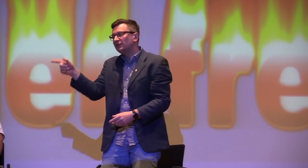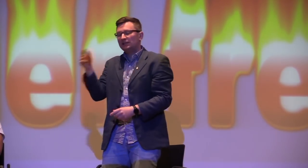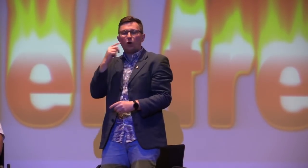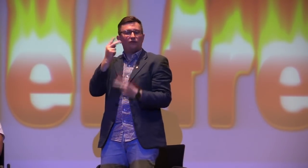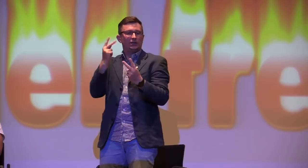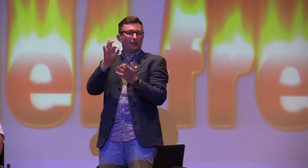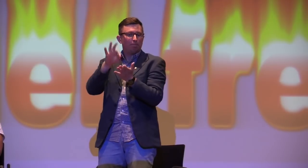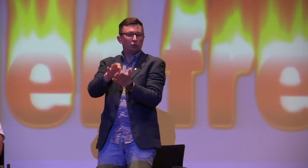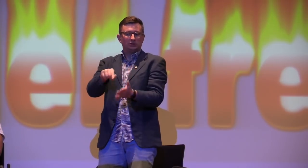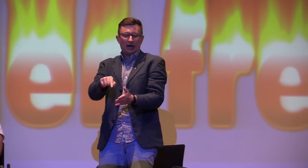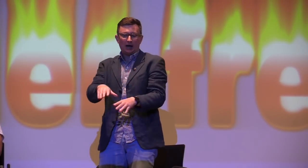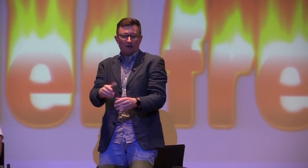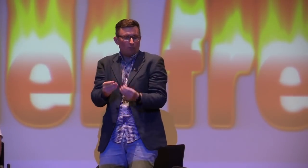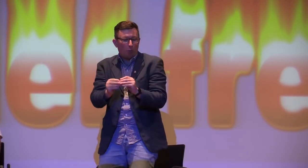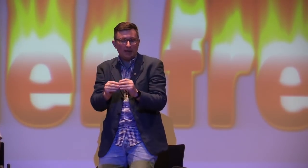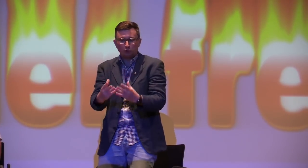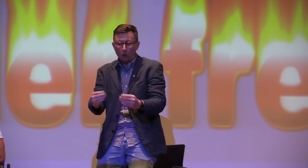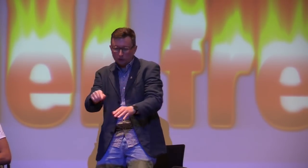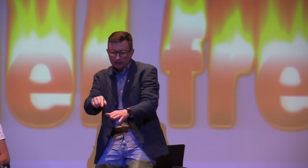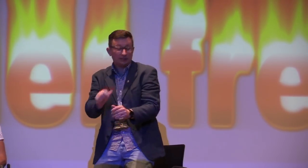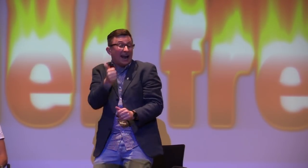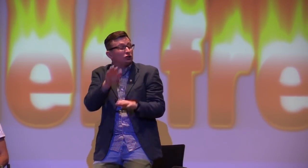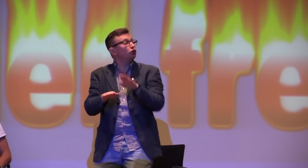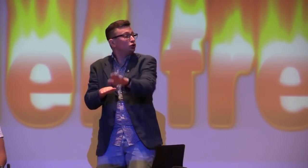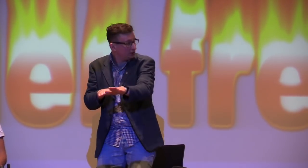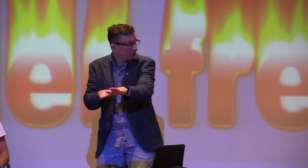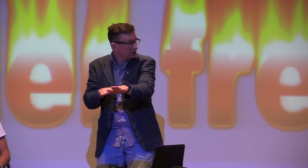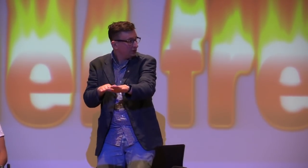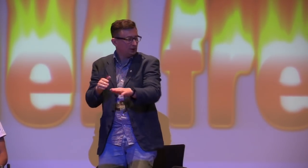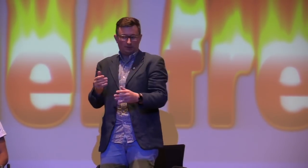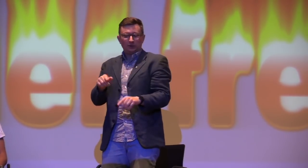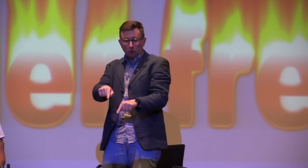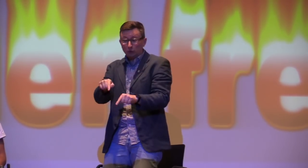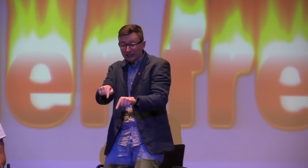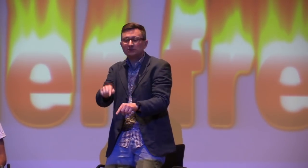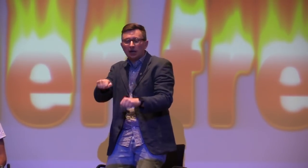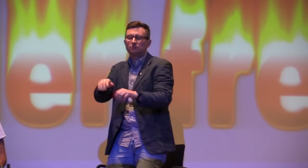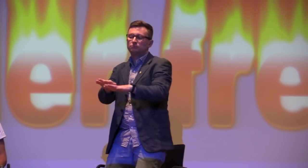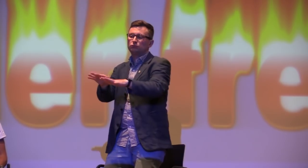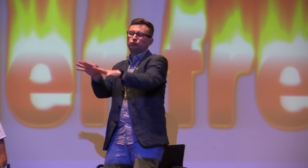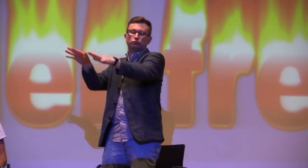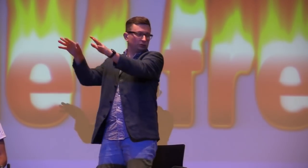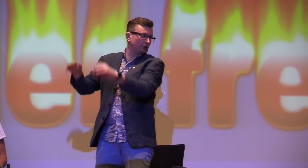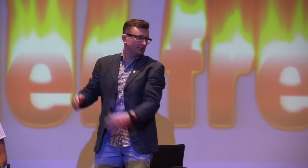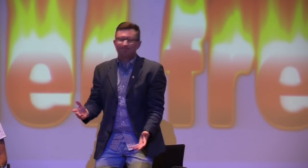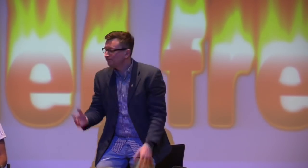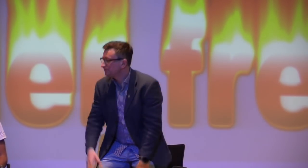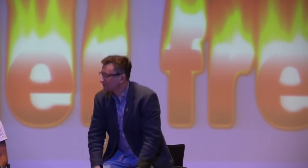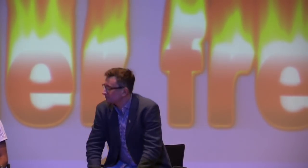auch ein wesentlicher Teil, warum eben Kinder vielleicht auch so ein bisschen sind, wie sie sind. Ich glaube, das ist der erste Schritt, der nun mal auch so ist.